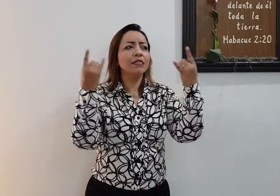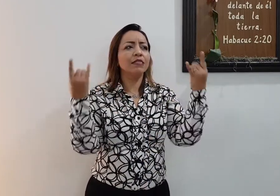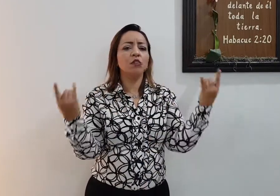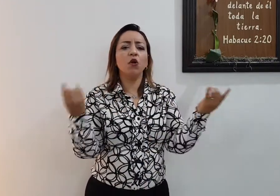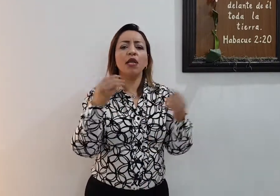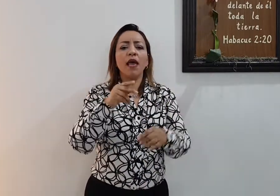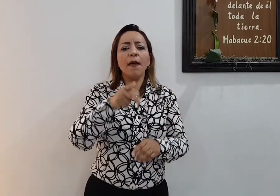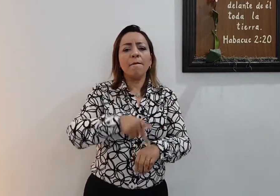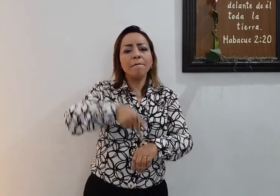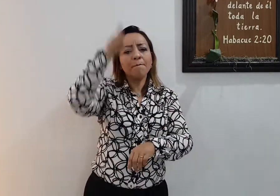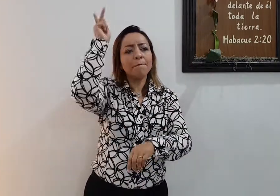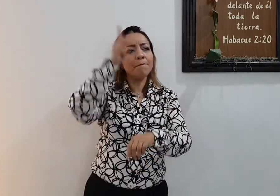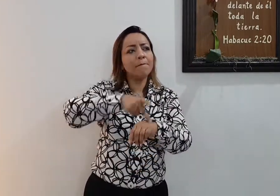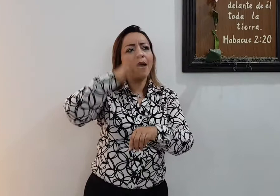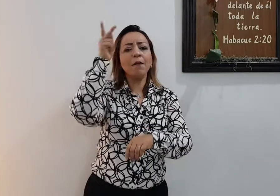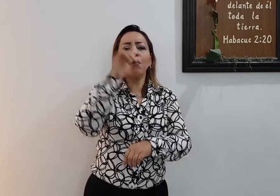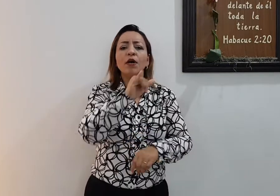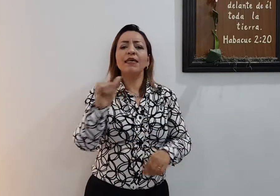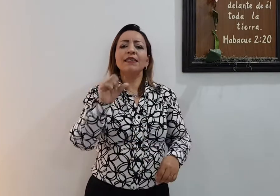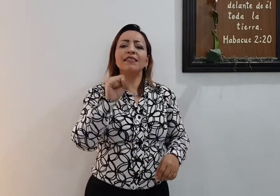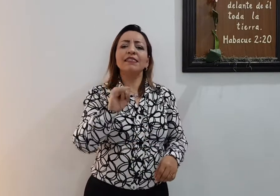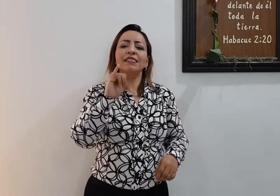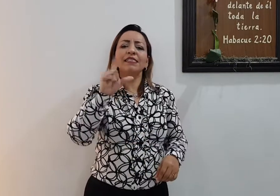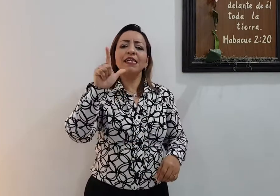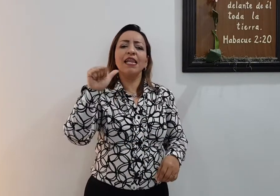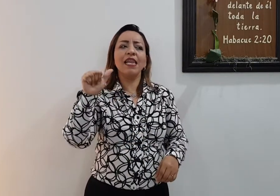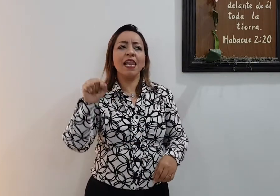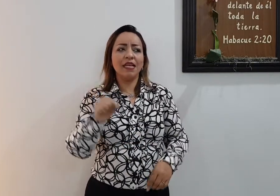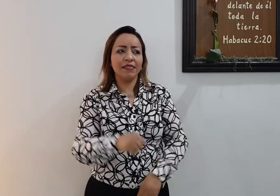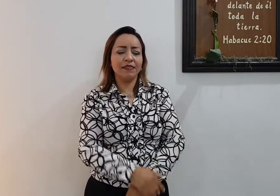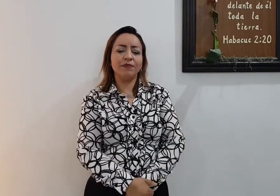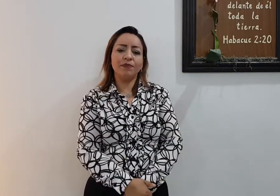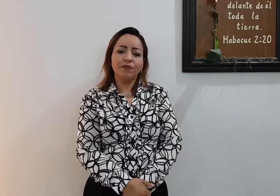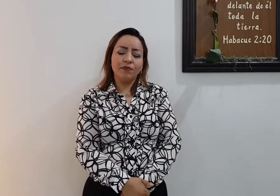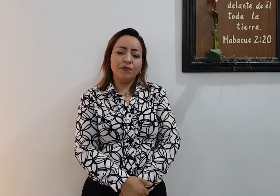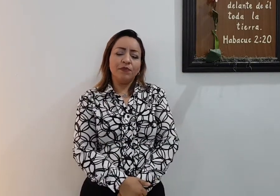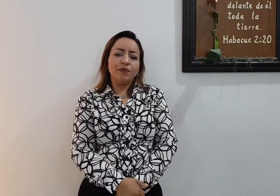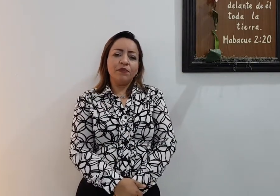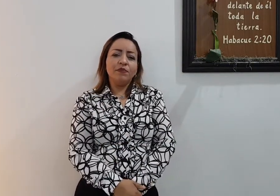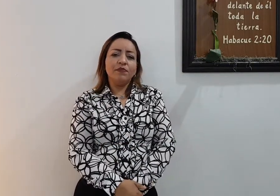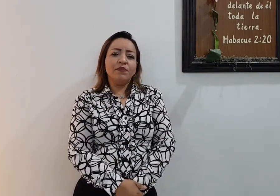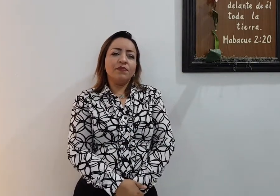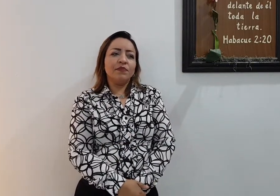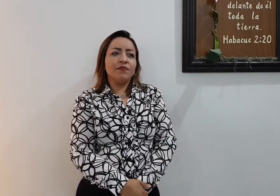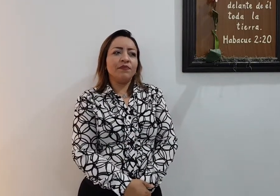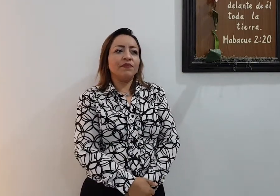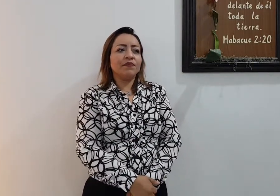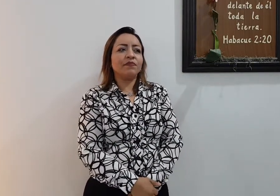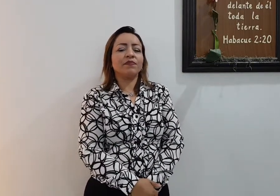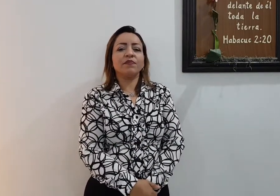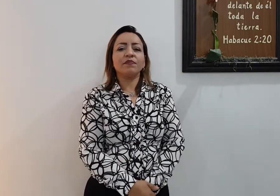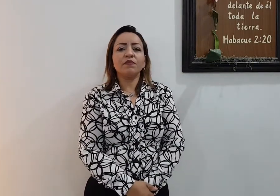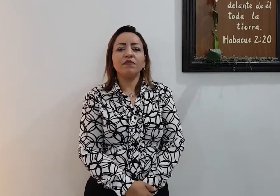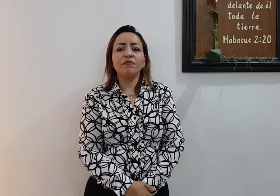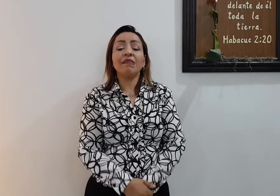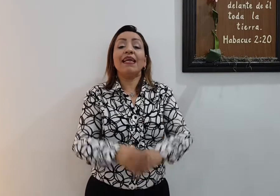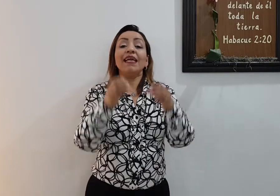del Señor, fueron azotados con varas. Y esta figura no representa todo lo que estaban